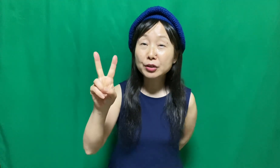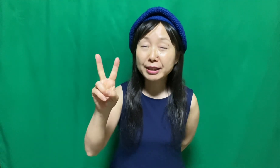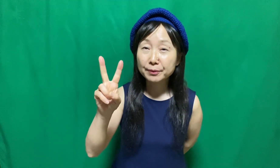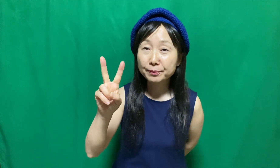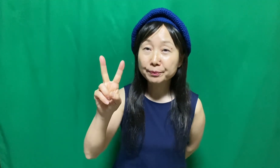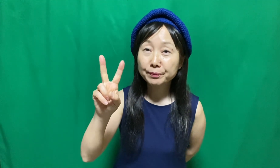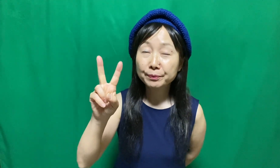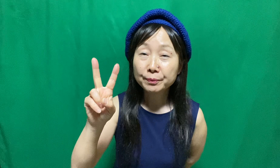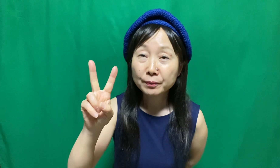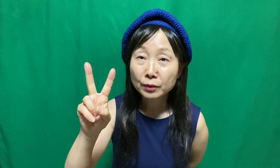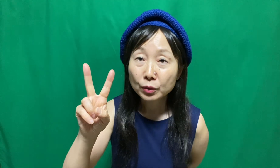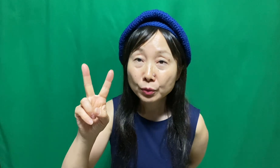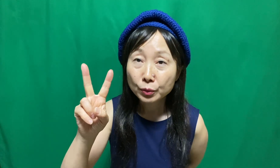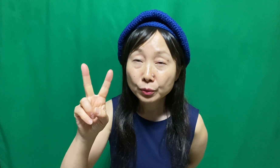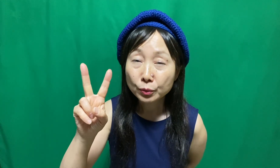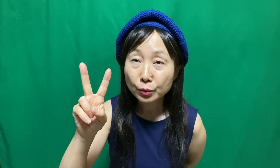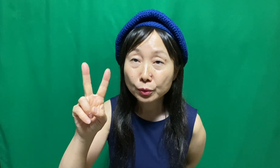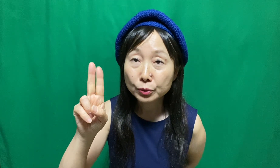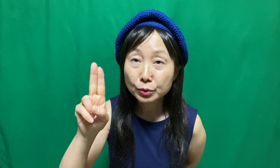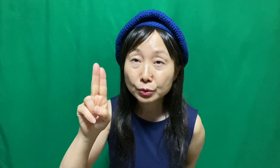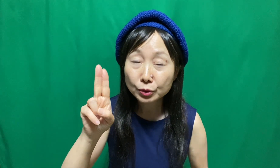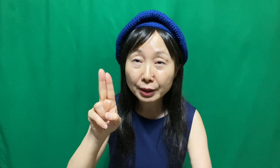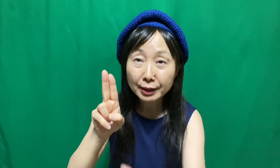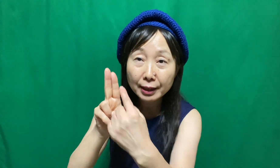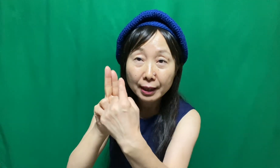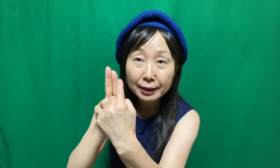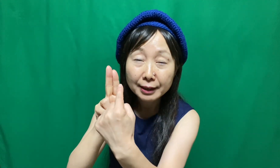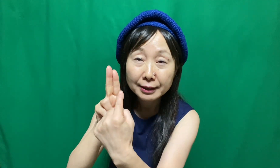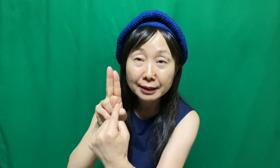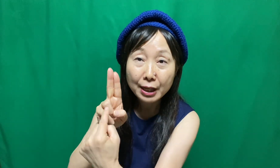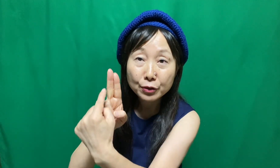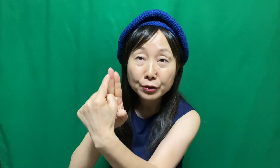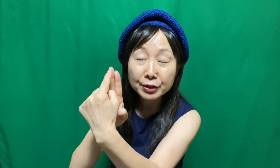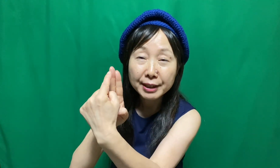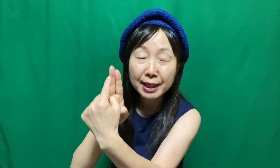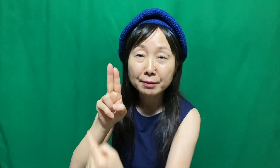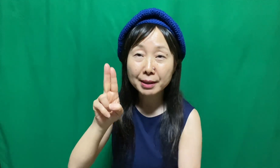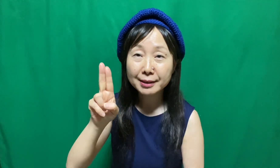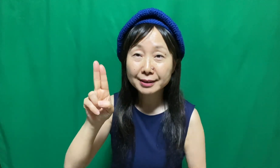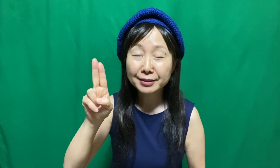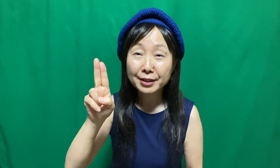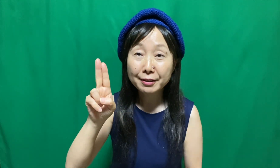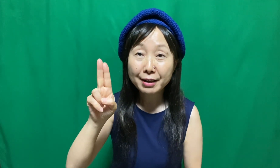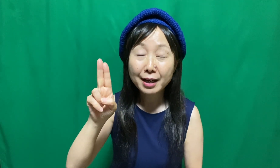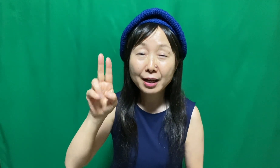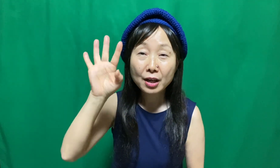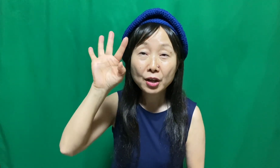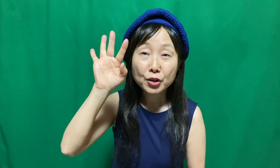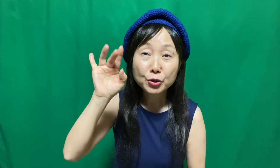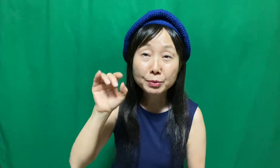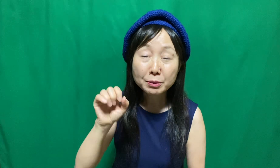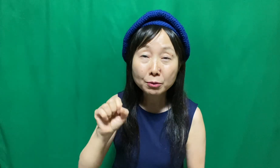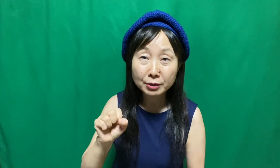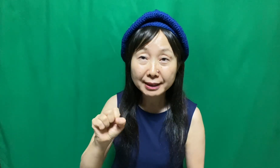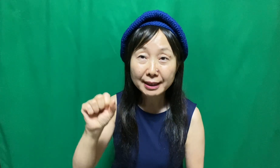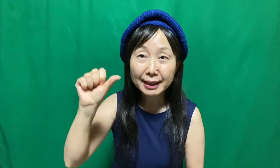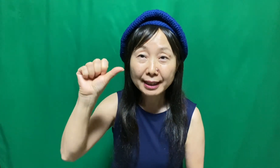キをくっつけた形で U になります。これは指文字